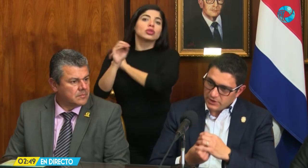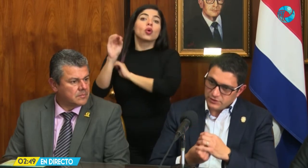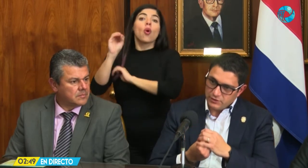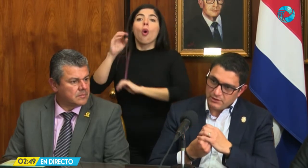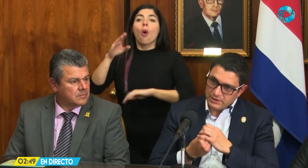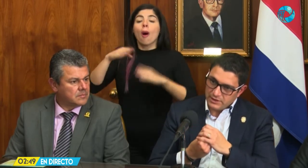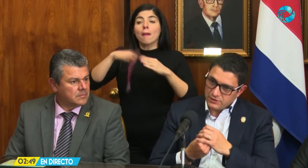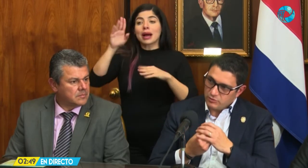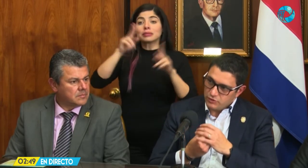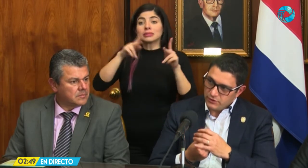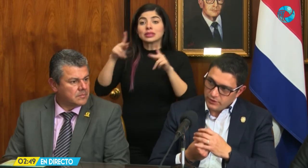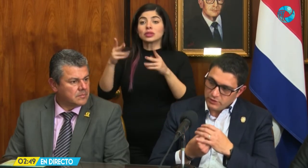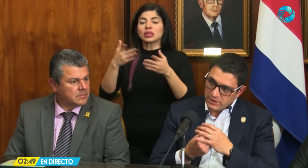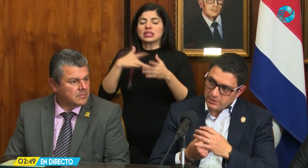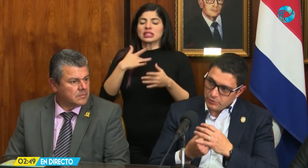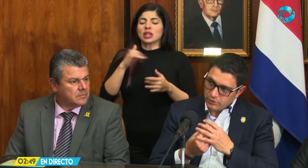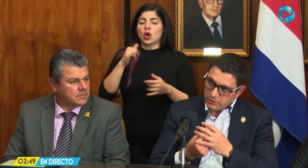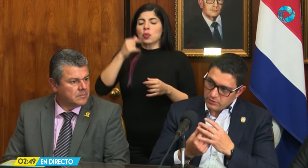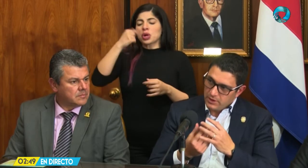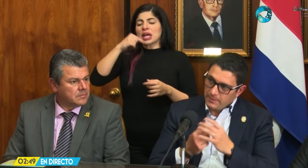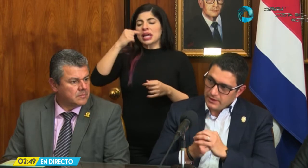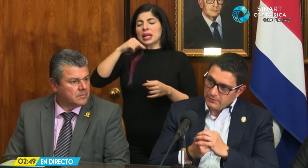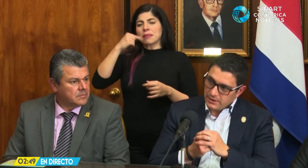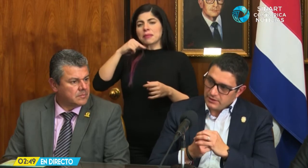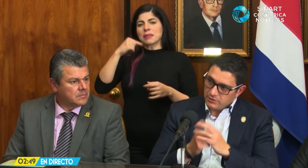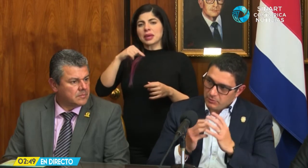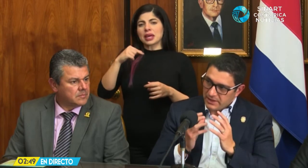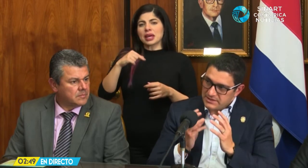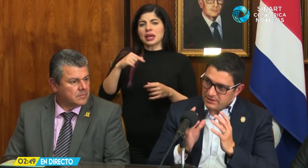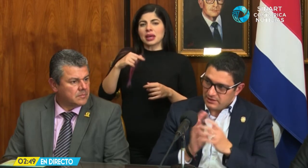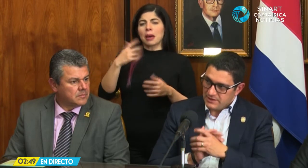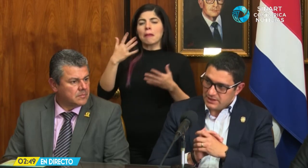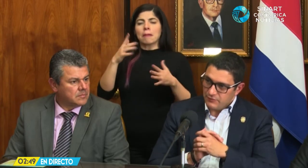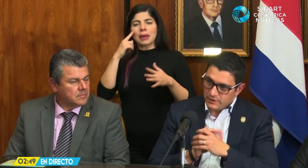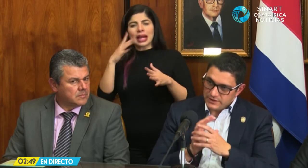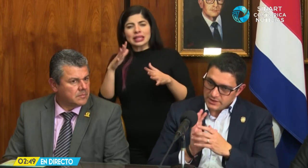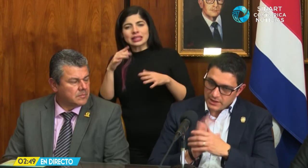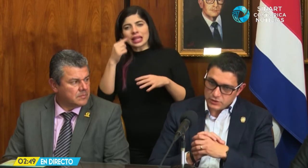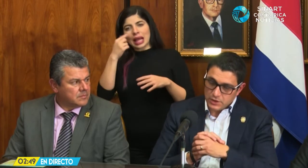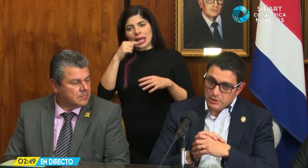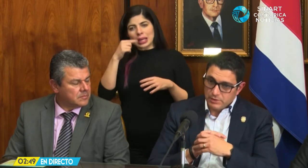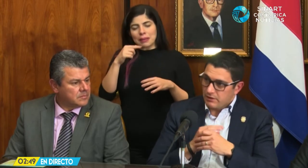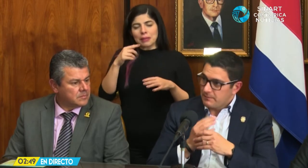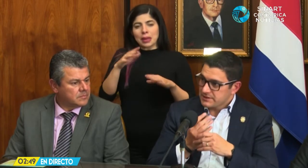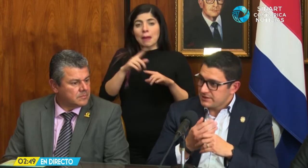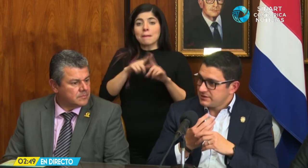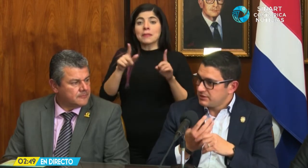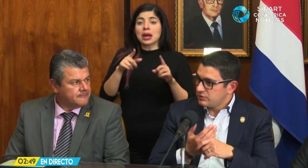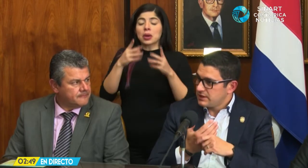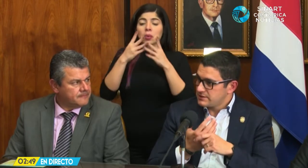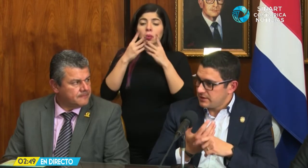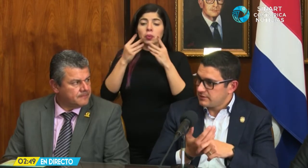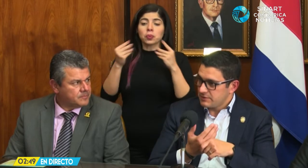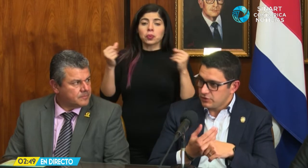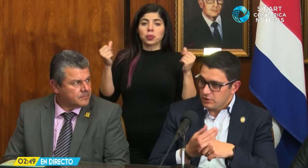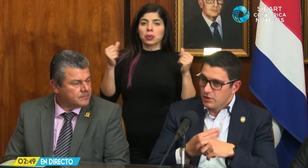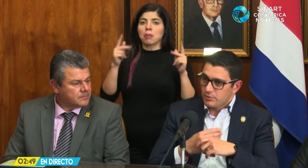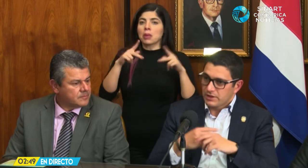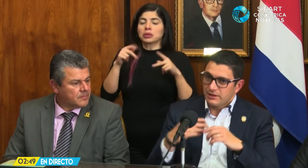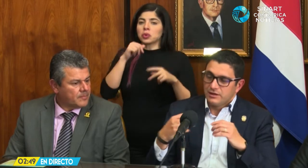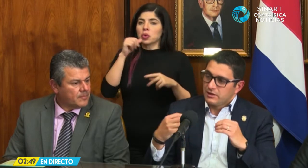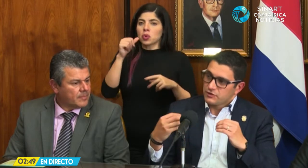la población lo que va a tener es como un resfrío, una gripe un poquito, ¿verdad?, como parecida tal vez a la influenza si acaso, pero que va a pasar sin ninguna necesidad de